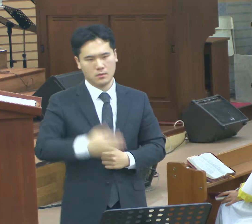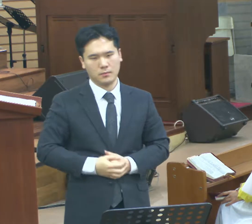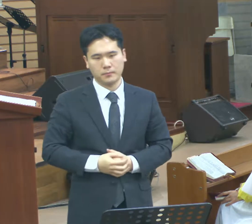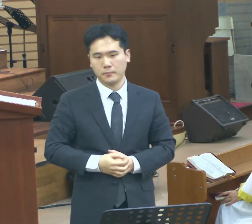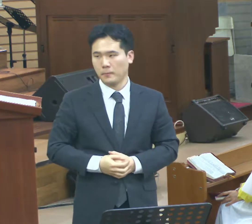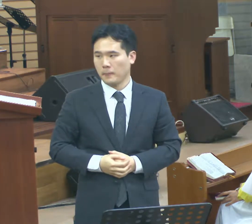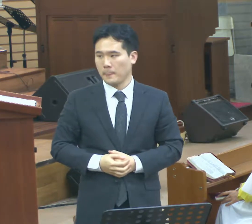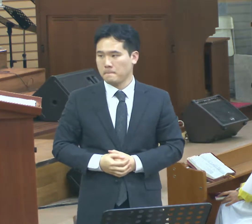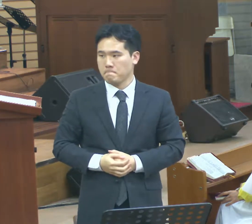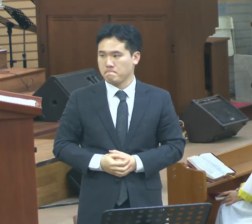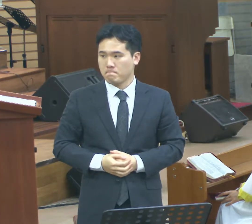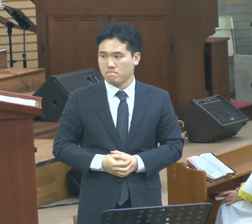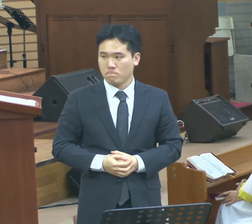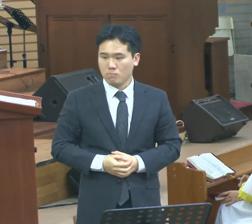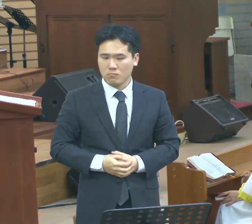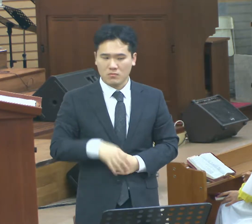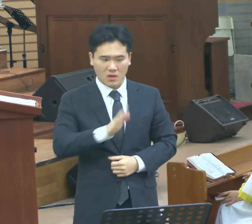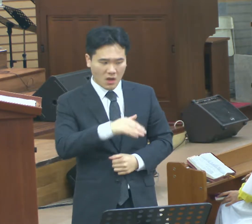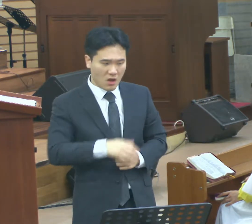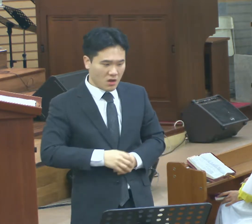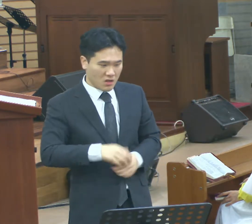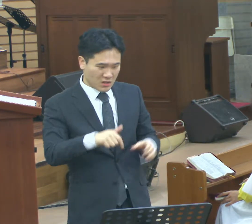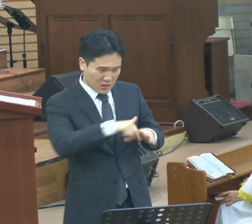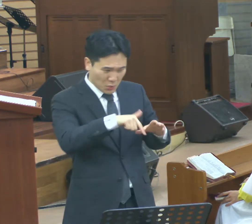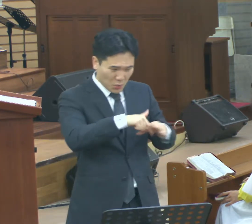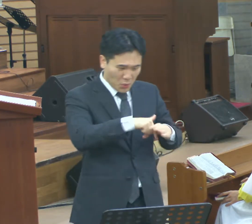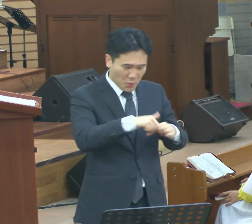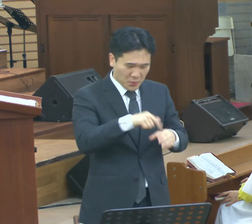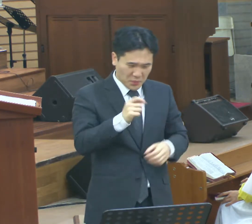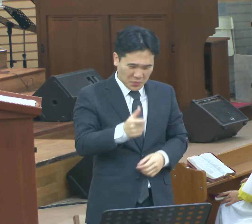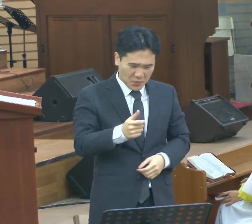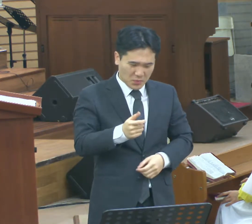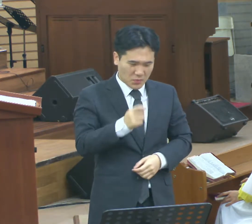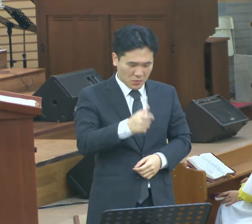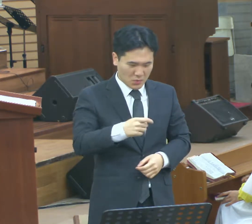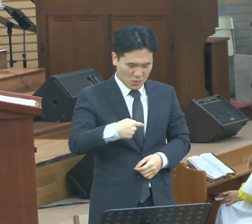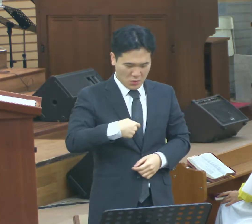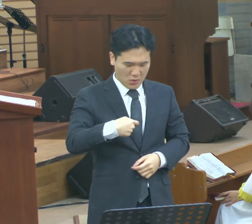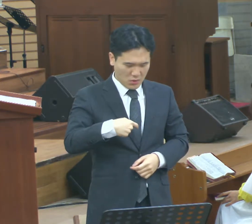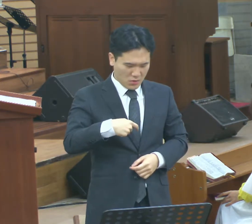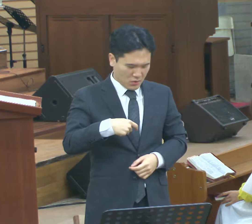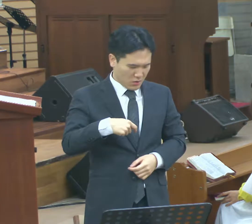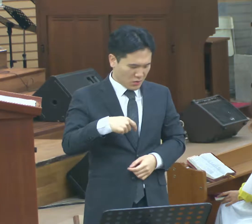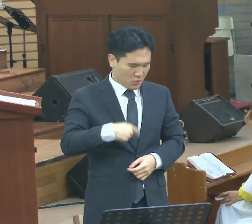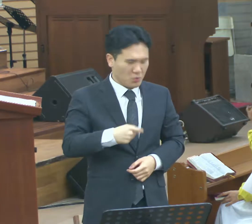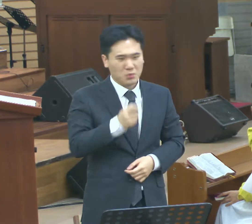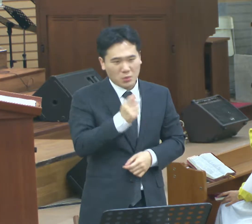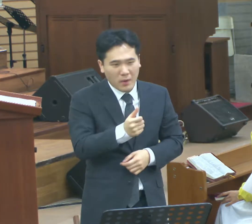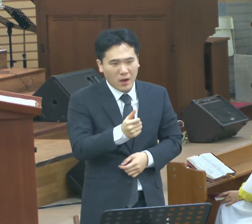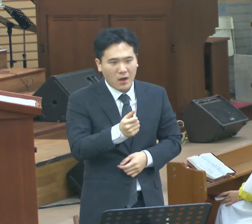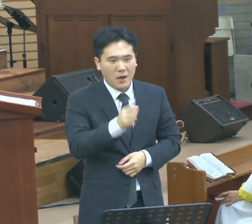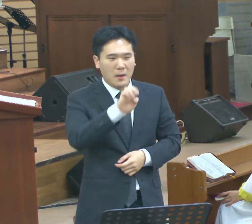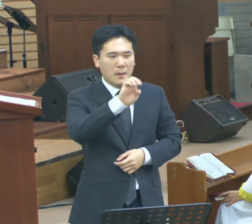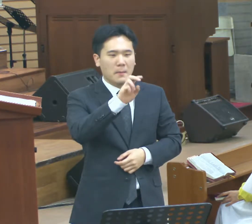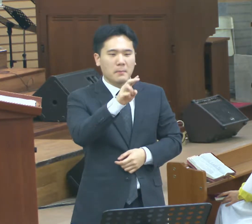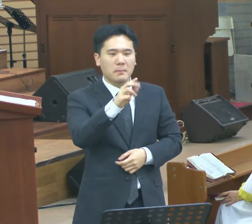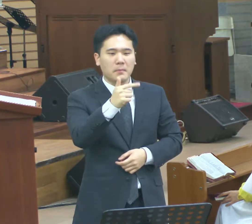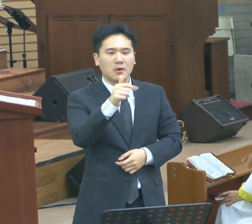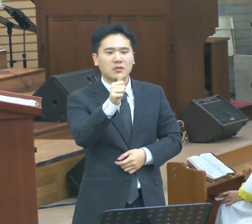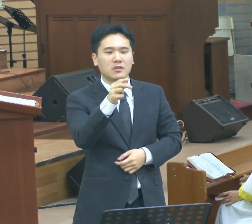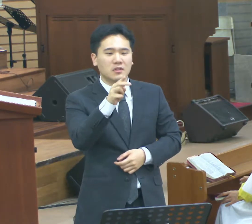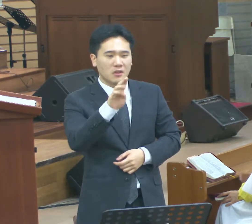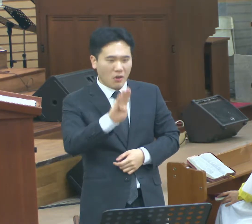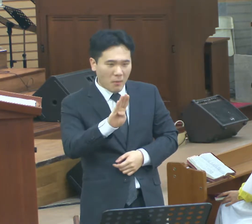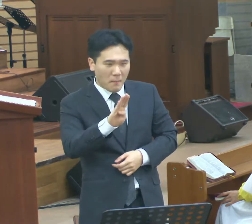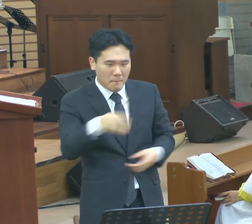남의 종교 다 무시하고 자기네들끼리만 참신을 섬기는 것이냐, 뭐 그렇게 욕을 해도 우리는